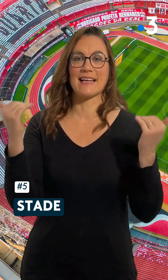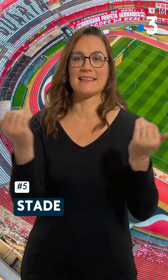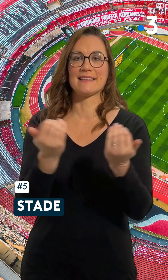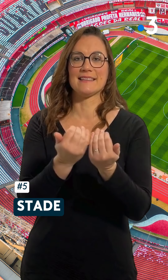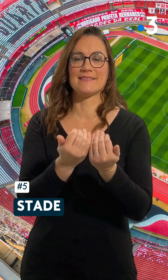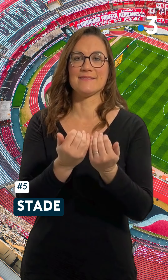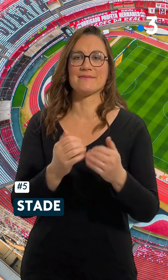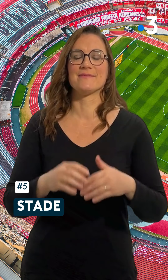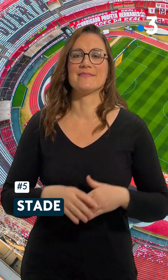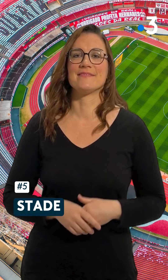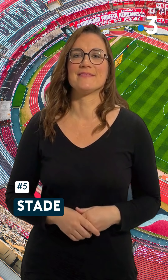Stade.